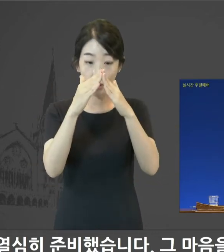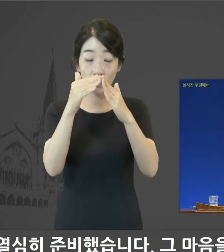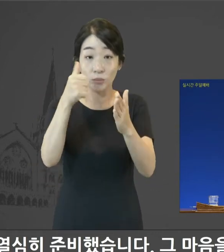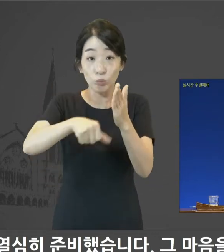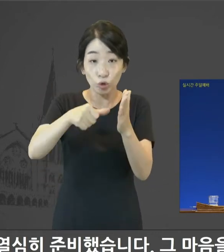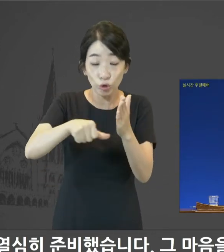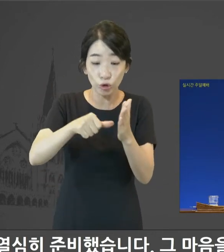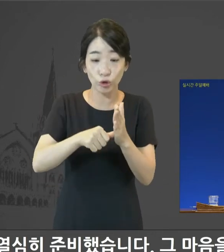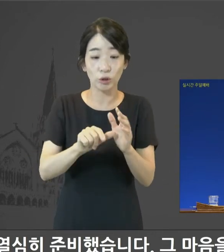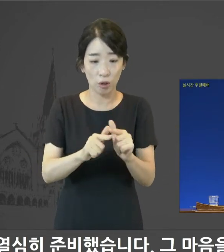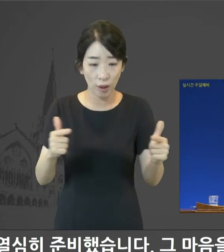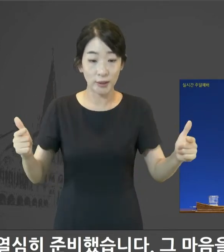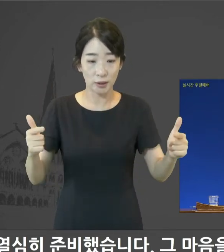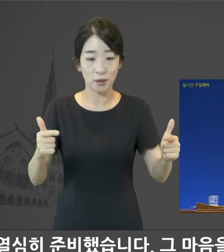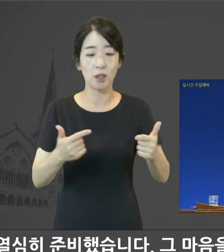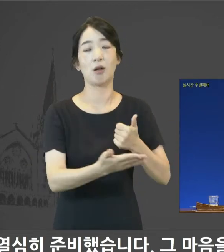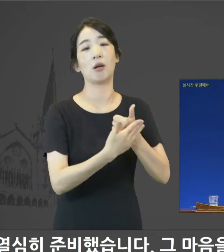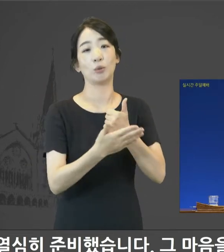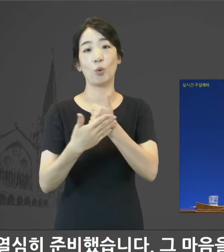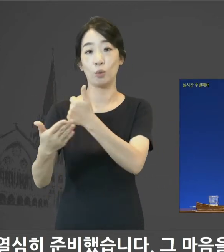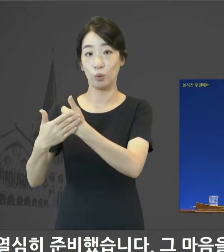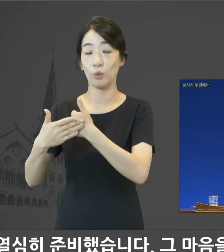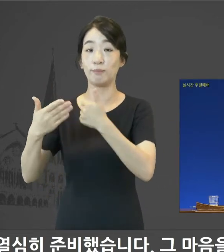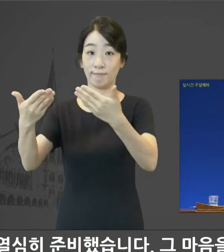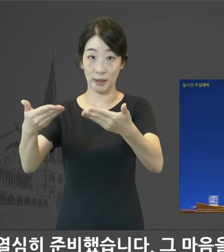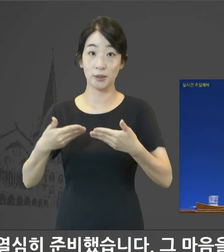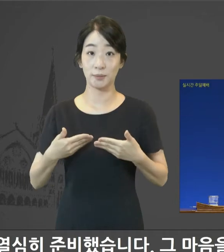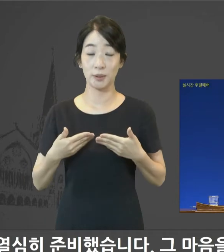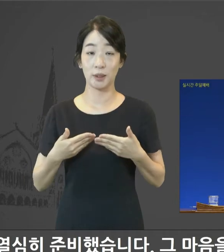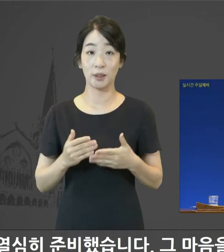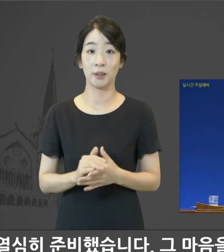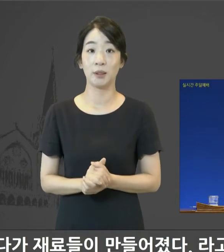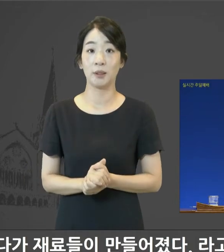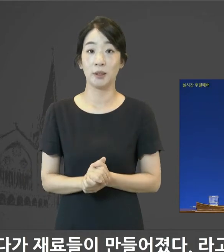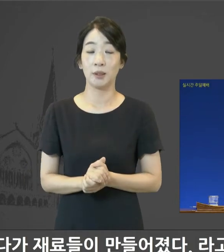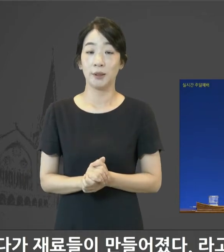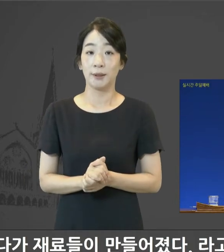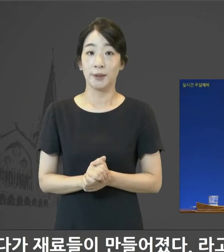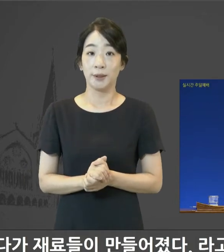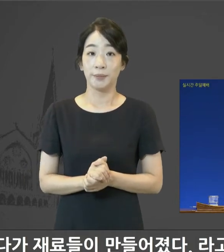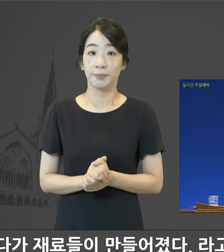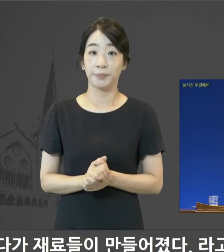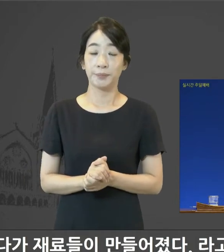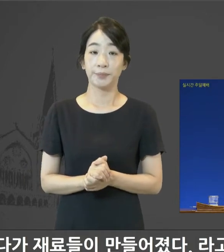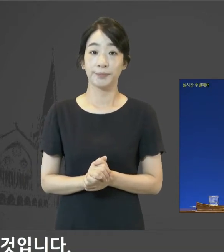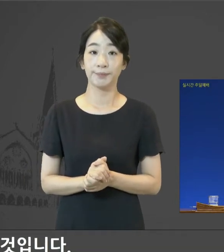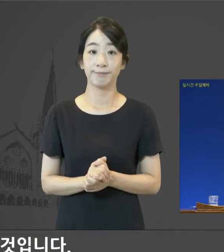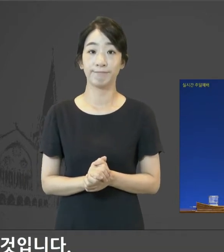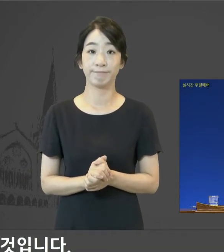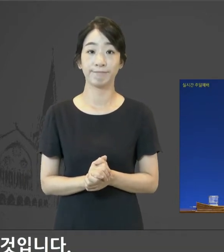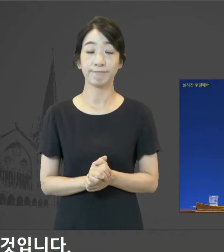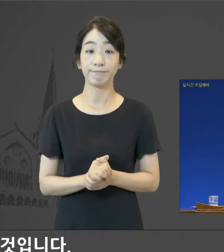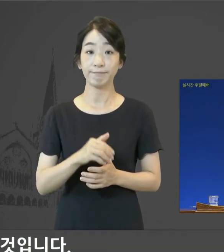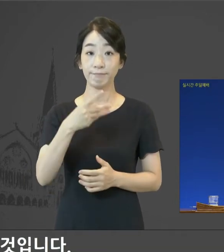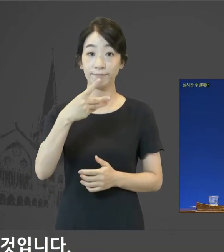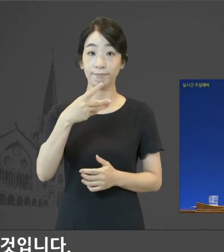만들어졌다라고 예루살렘 성전을 얘기하고 있는 겁니다. 자, 이제 터는